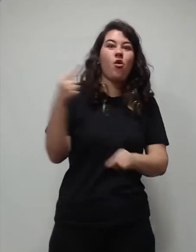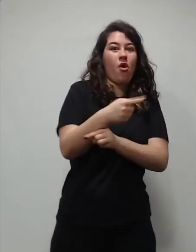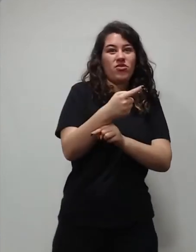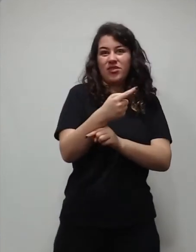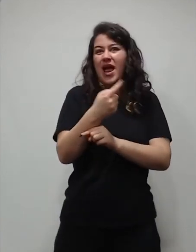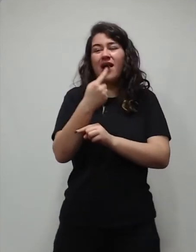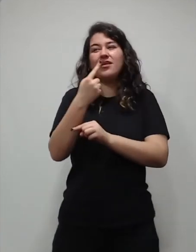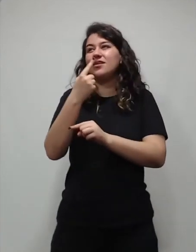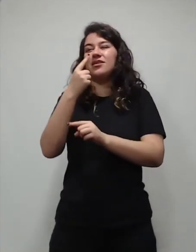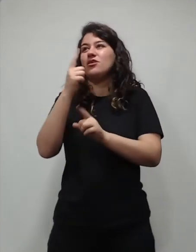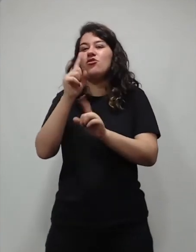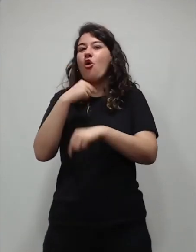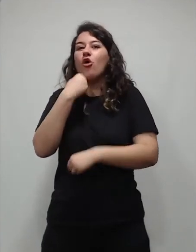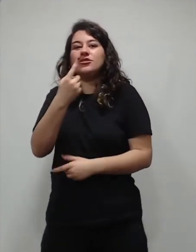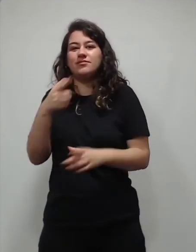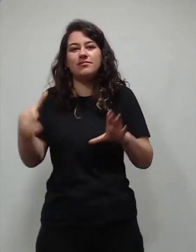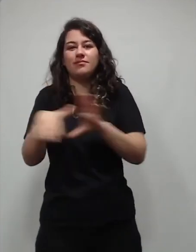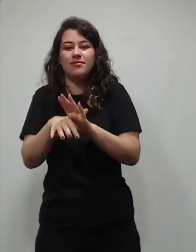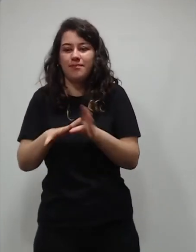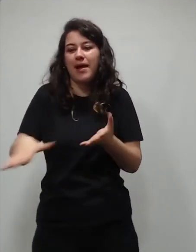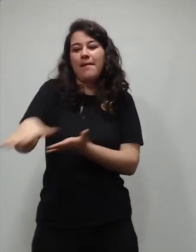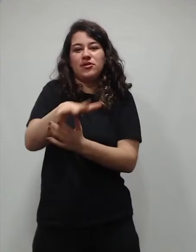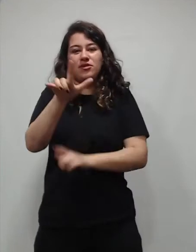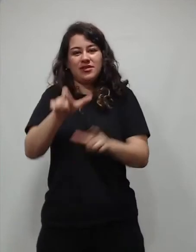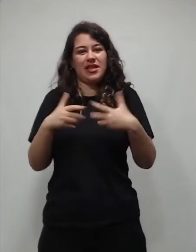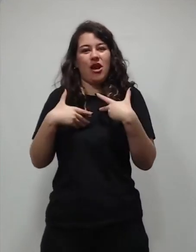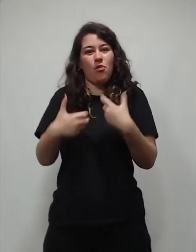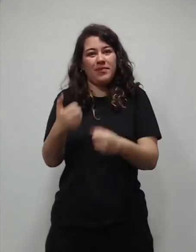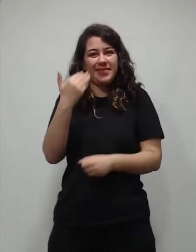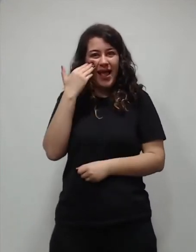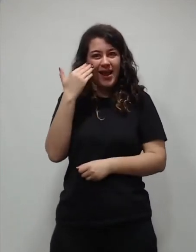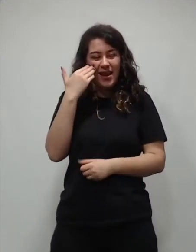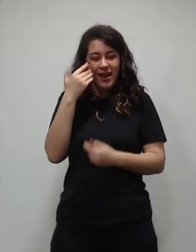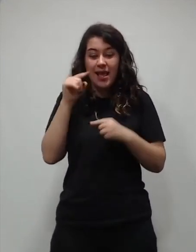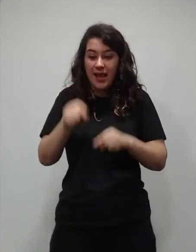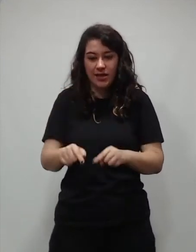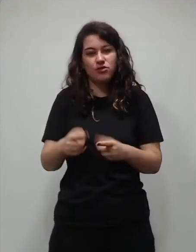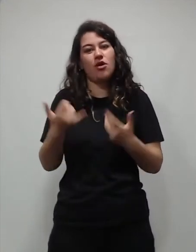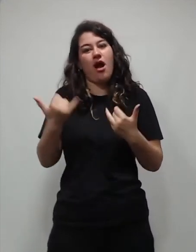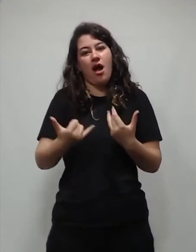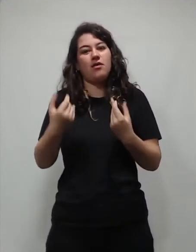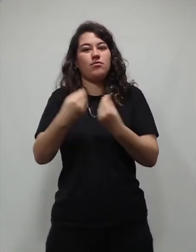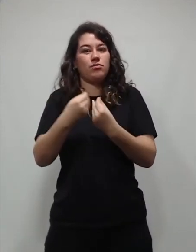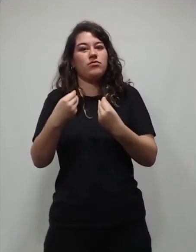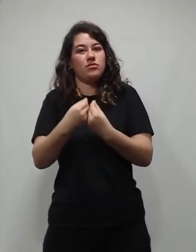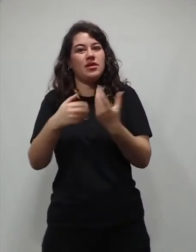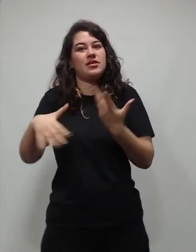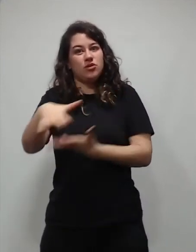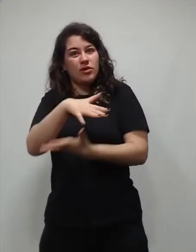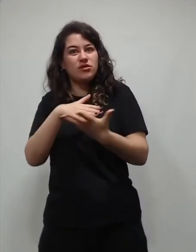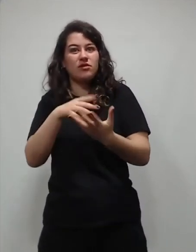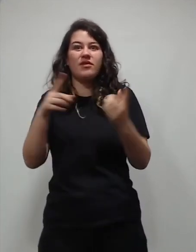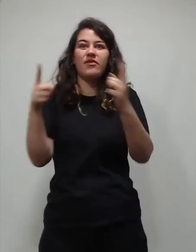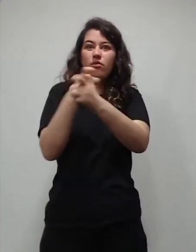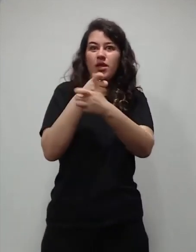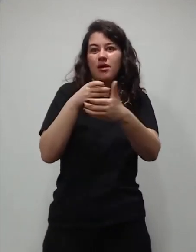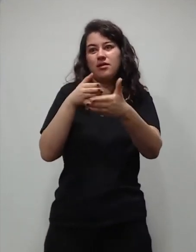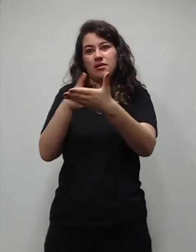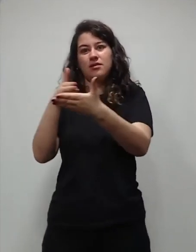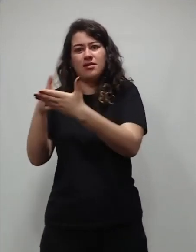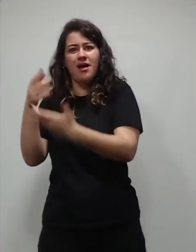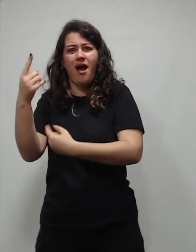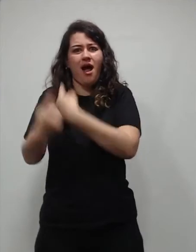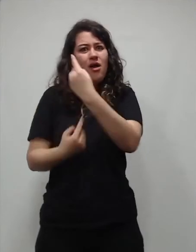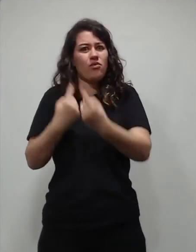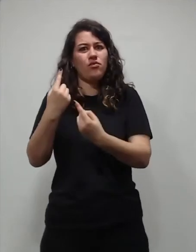absurdo. Bueno, y en todo eso se juegan todas las tensiones y dificultades y